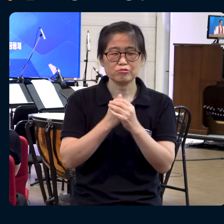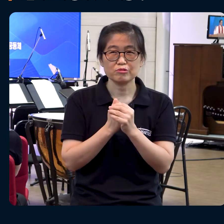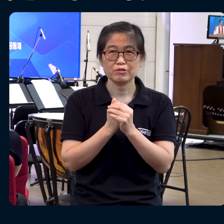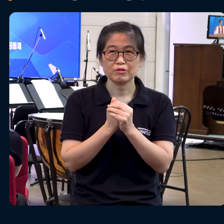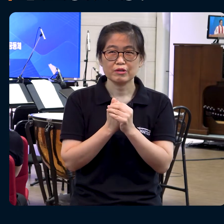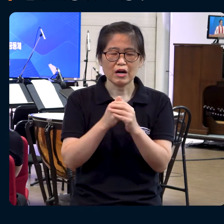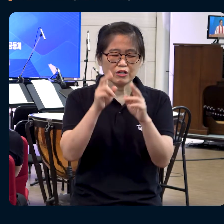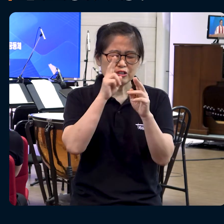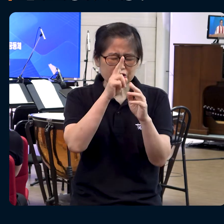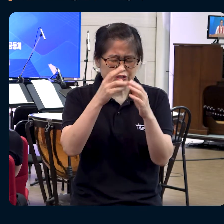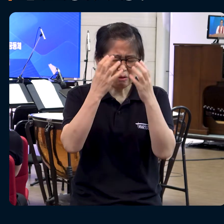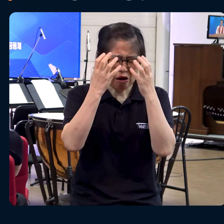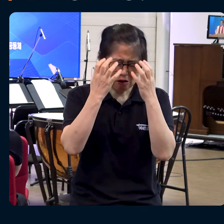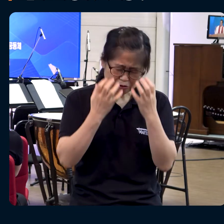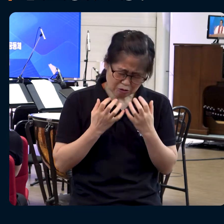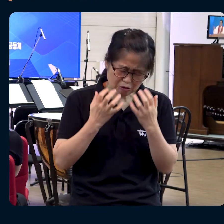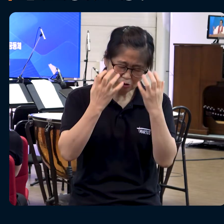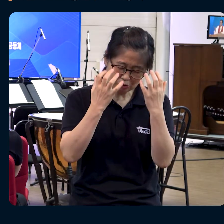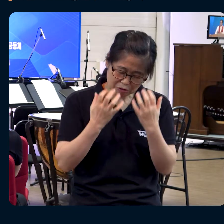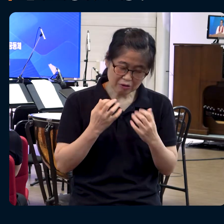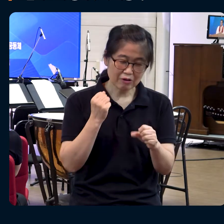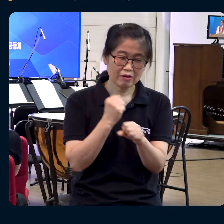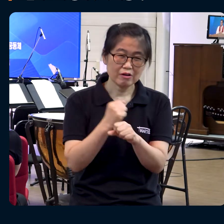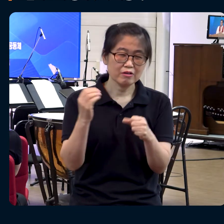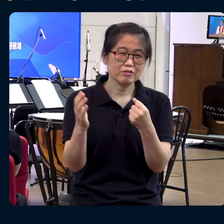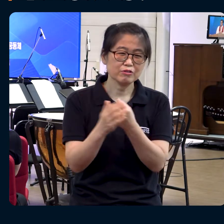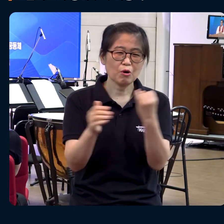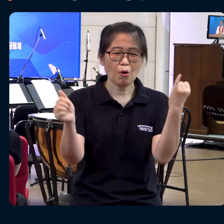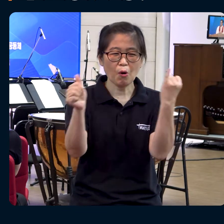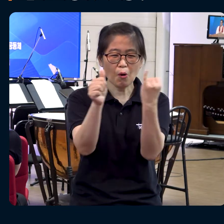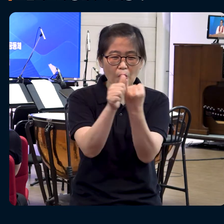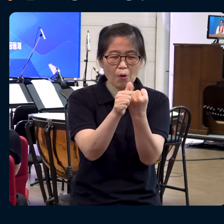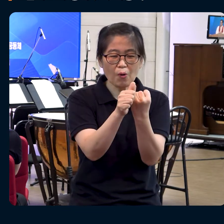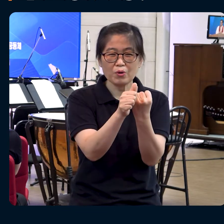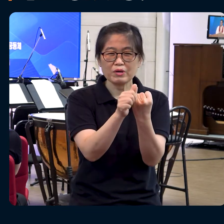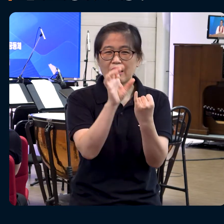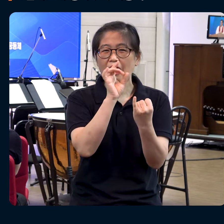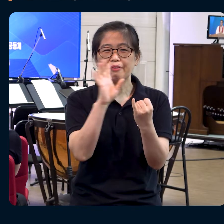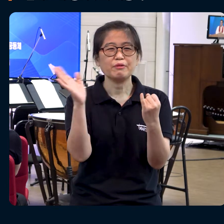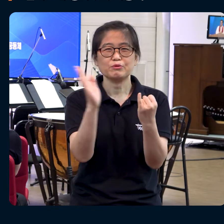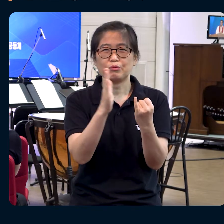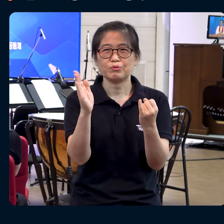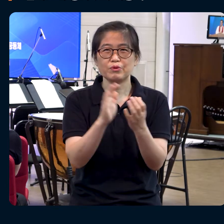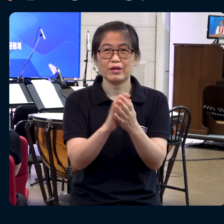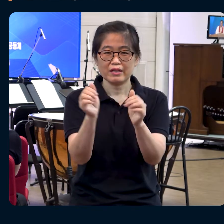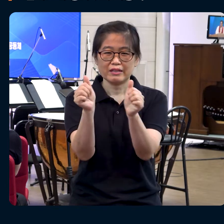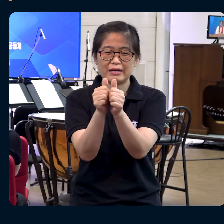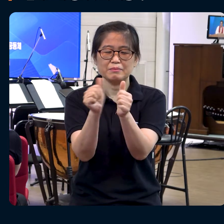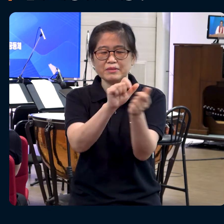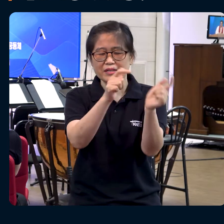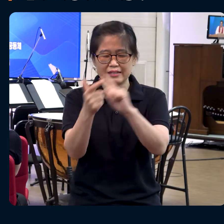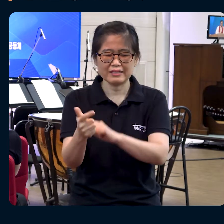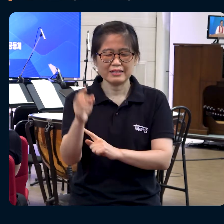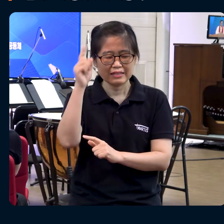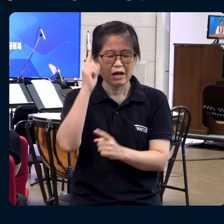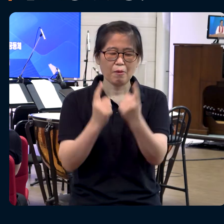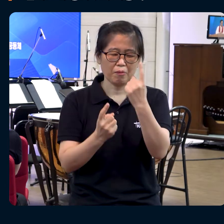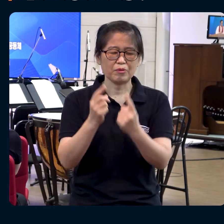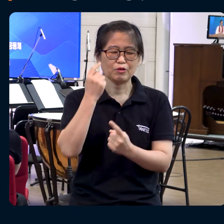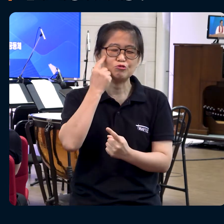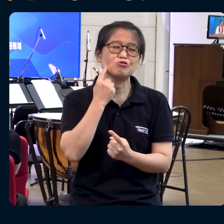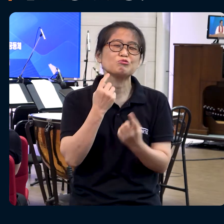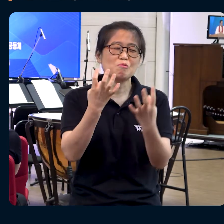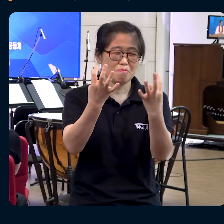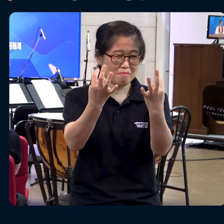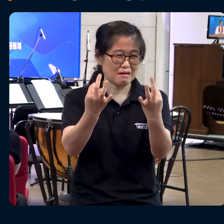너무 격렬하게 심하게 울어서 진행이 안 될 만큼. 여러분, 남자들이 생각보다 눈물이